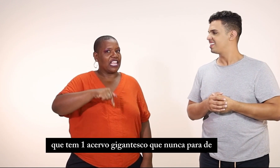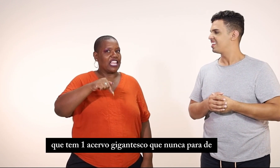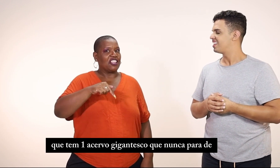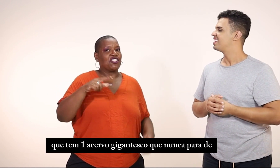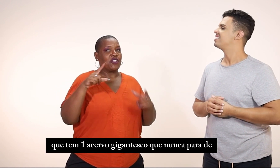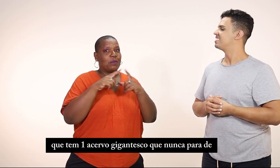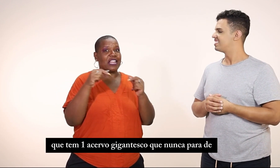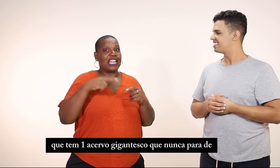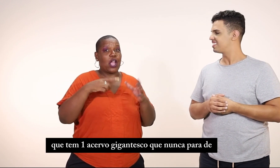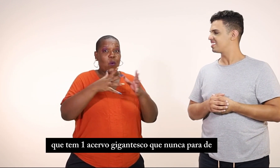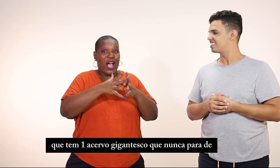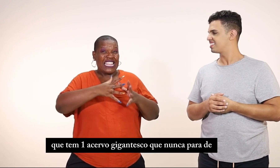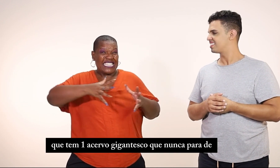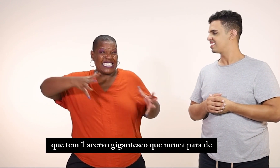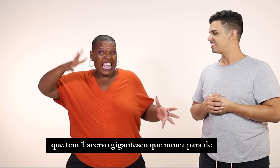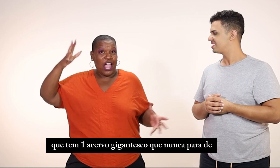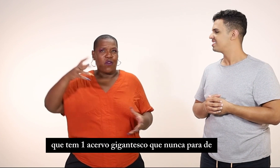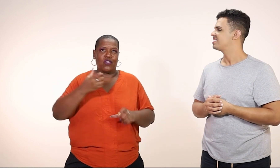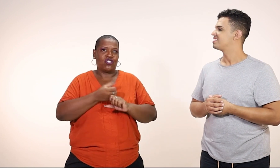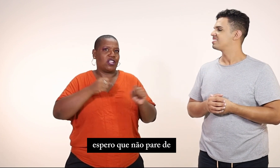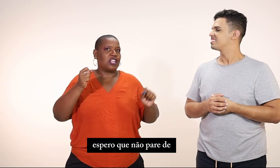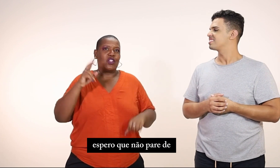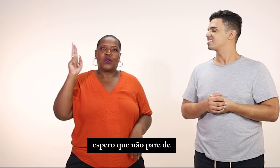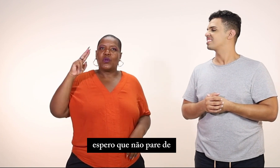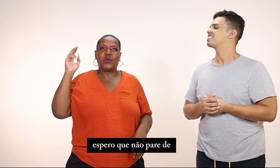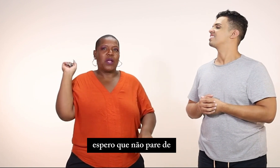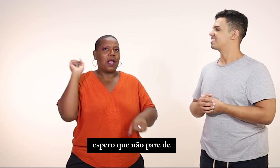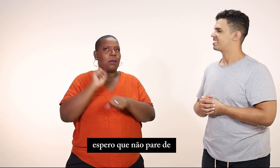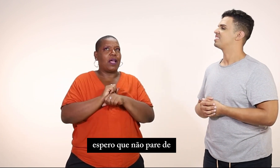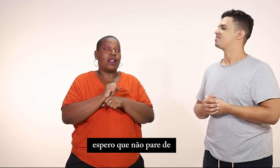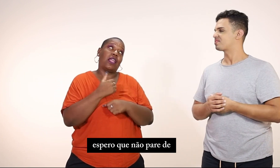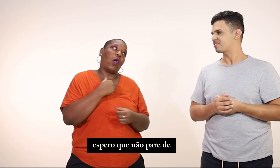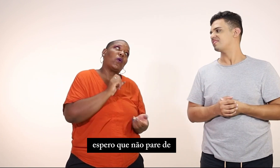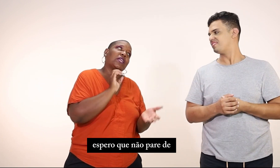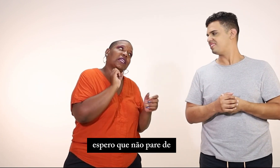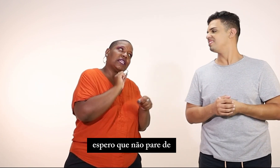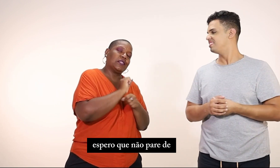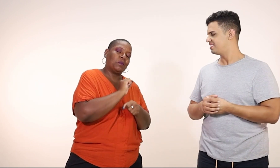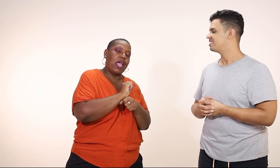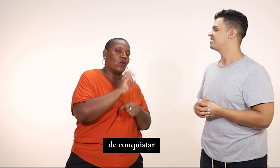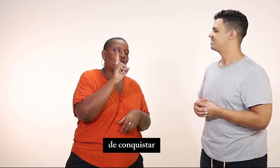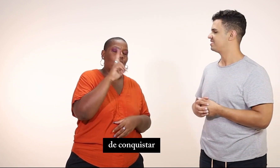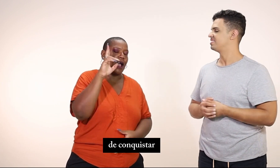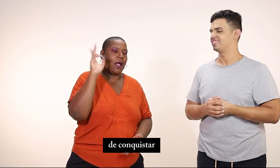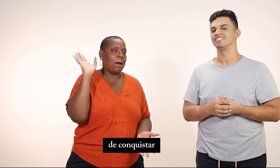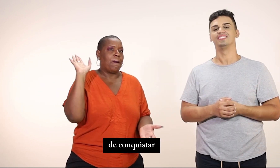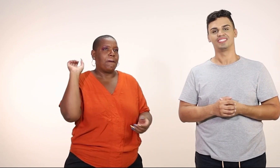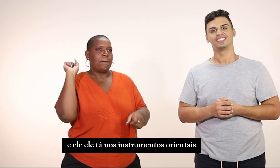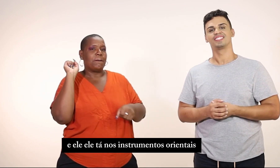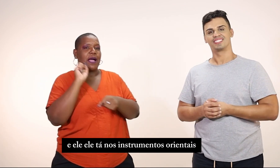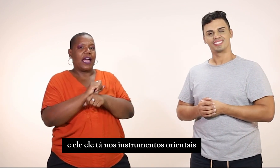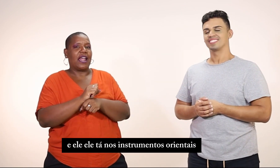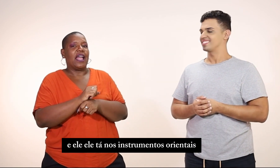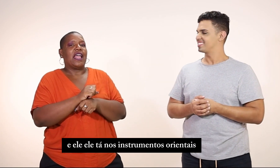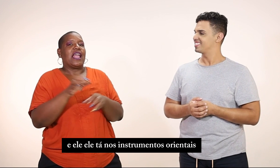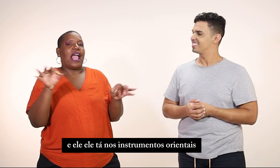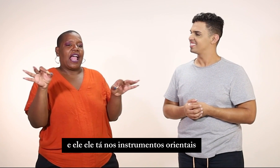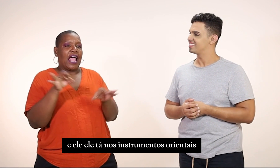acervo gigantesco que nunca para e espero que não pare, de conquistar. E ele tá nos